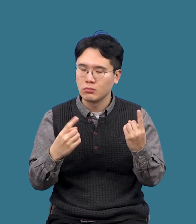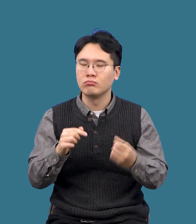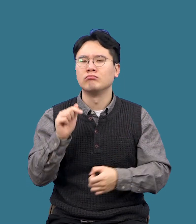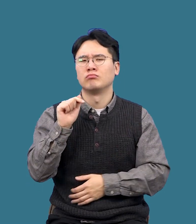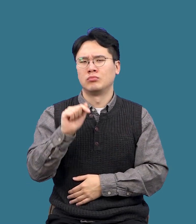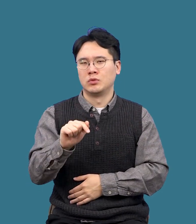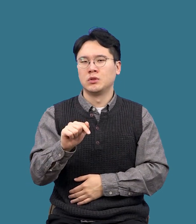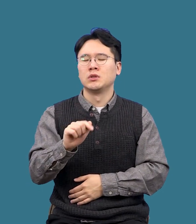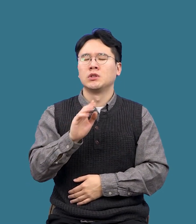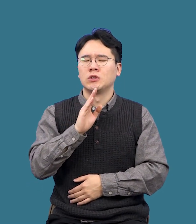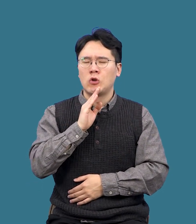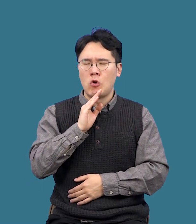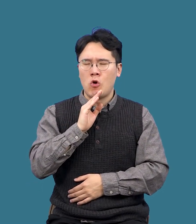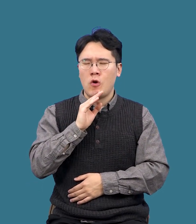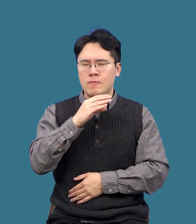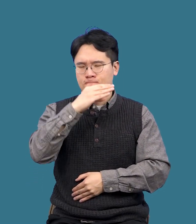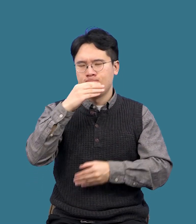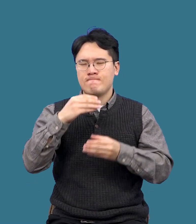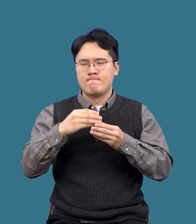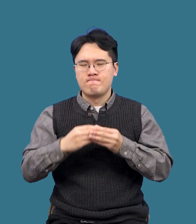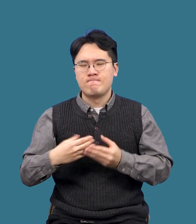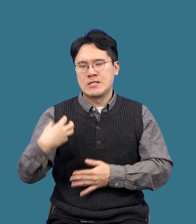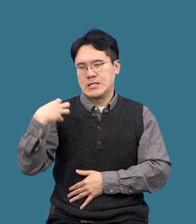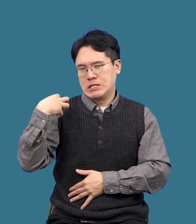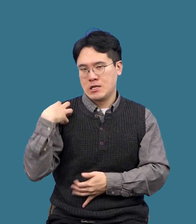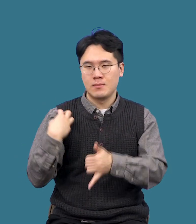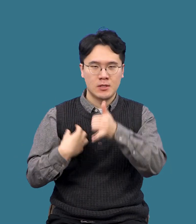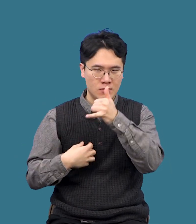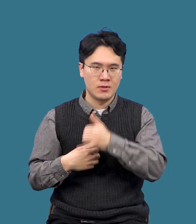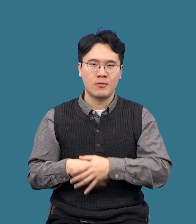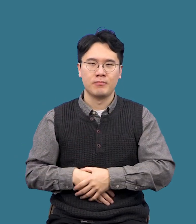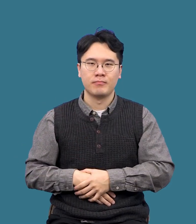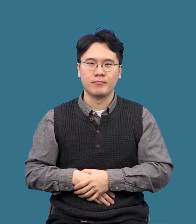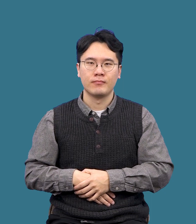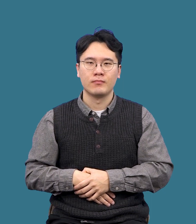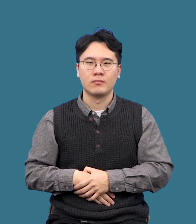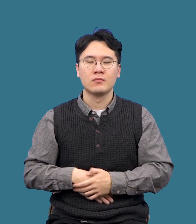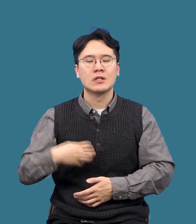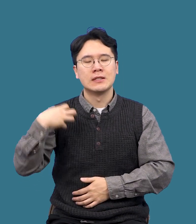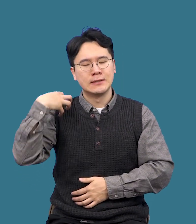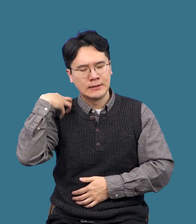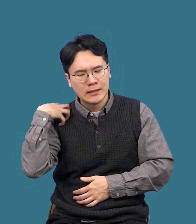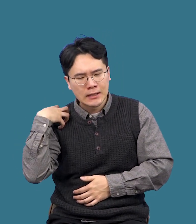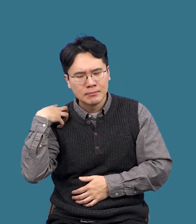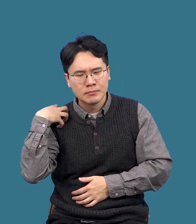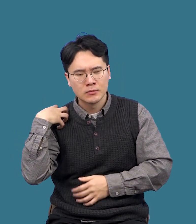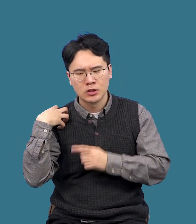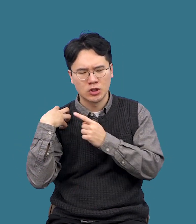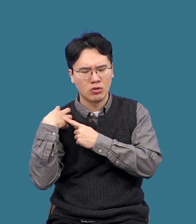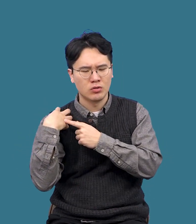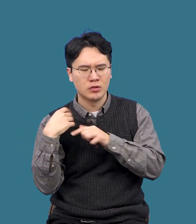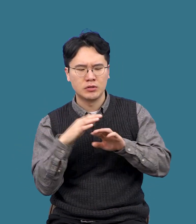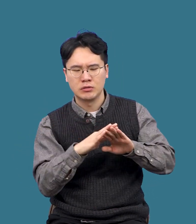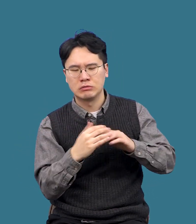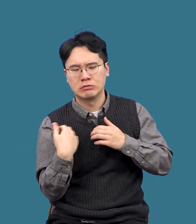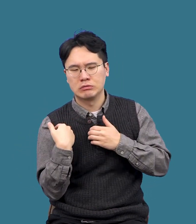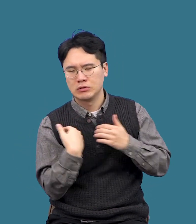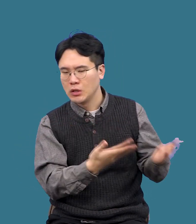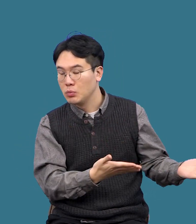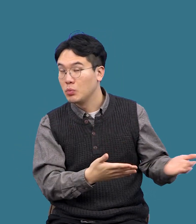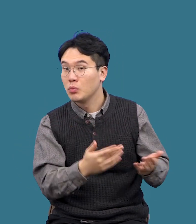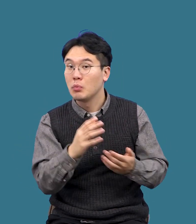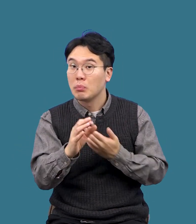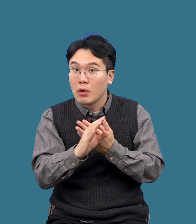엄숙한 책임이 수반되고 이 책임을 다하지 못할 때 심지어 죽음이 기다리고 있다는 것을